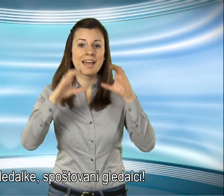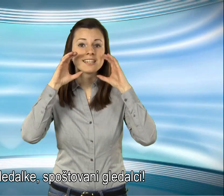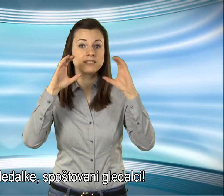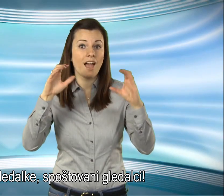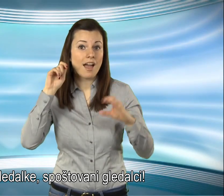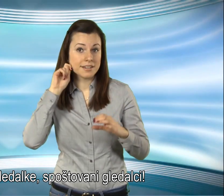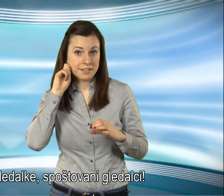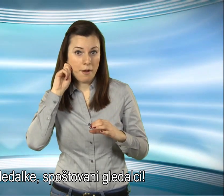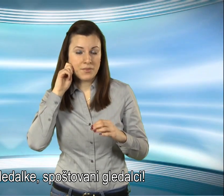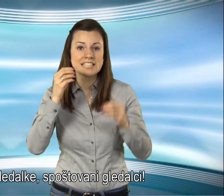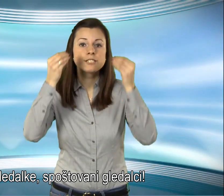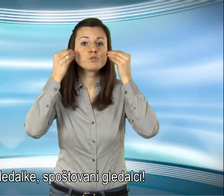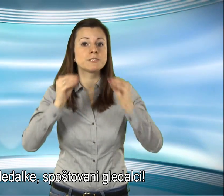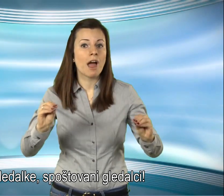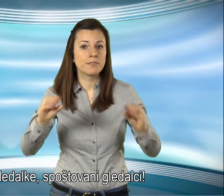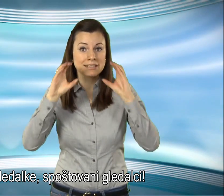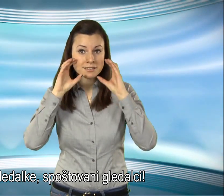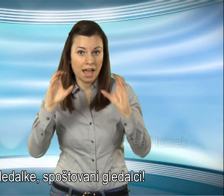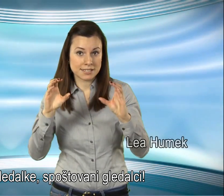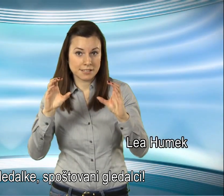Drage gledalke, spoštovani gledalci.